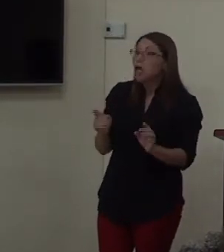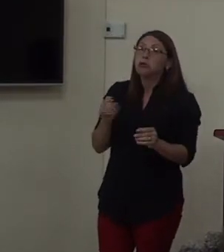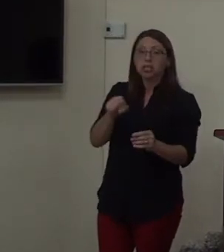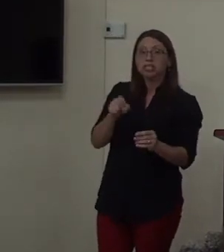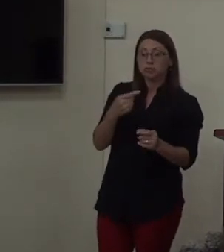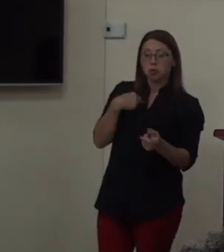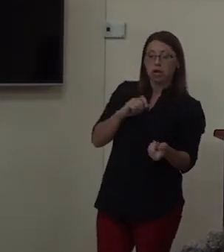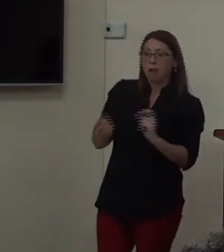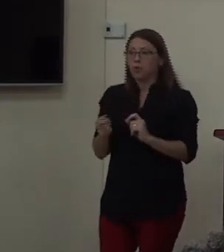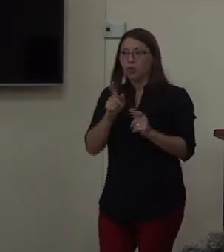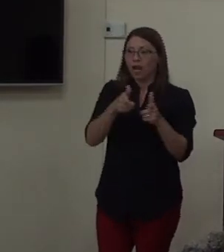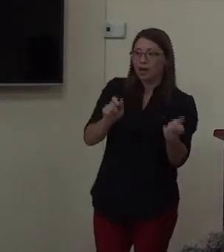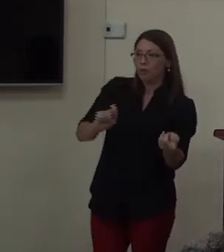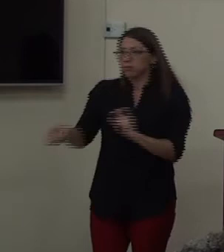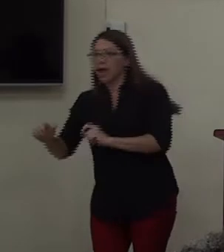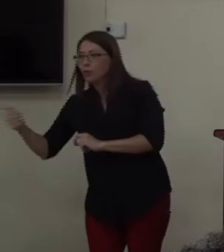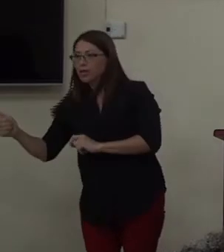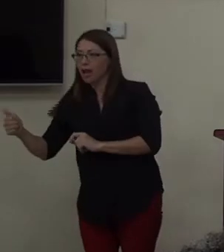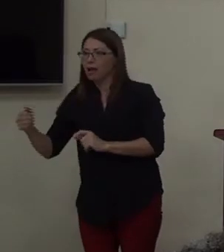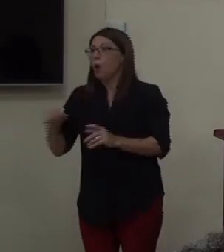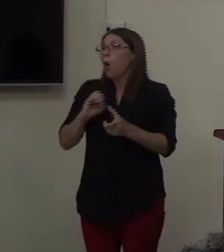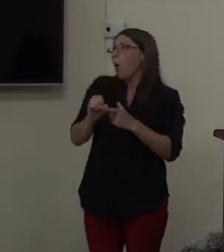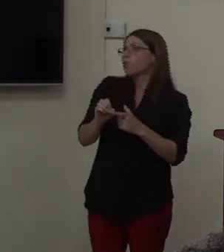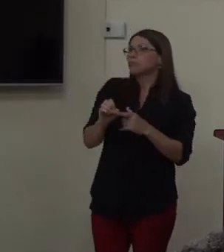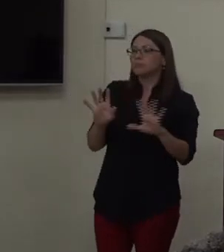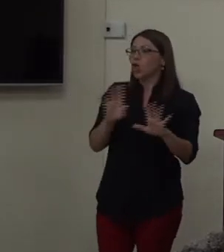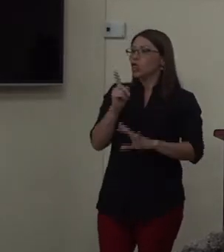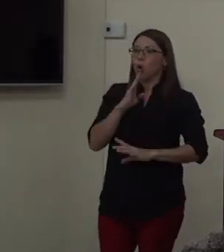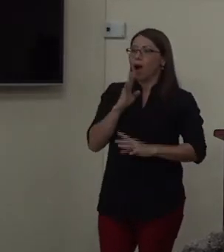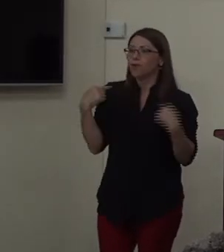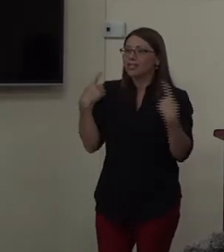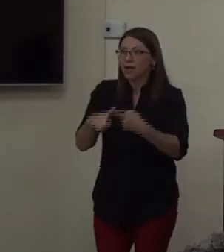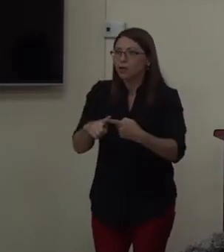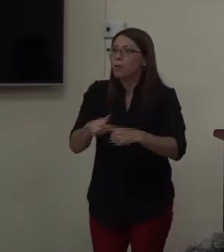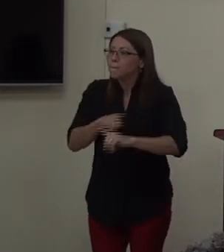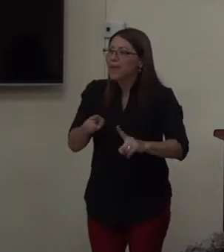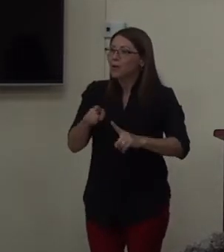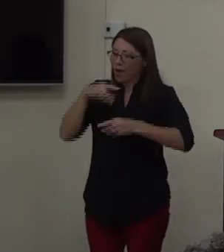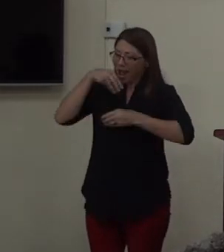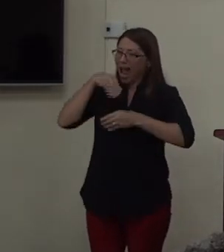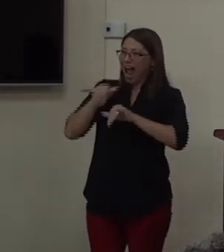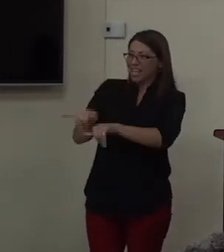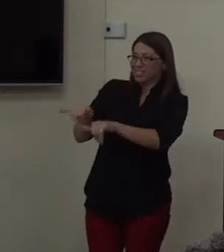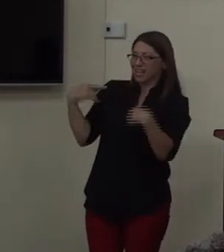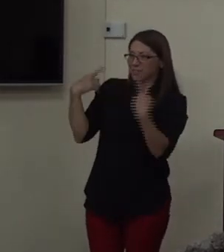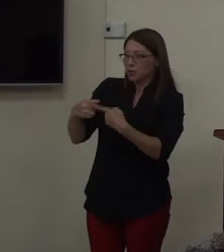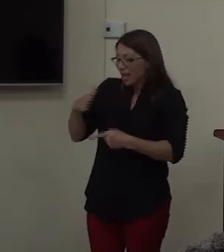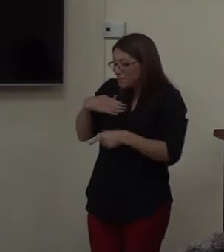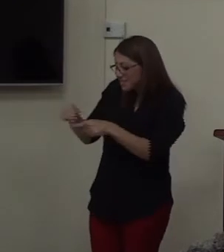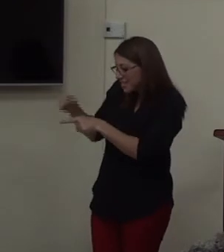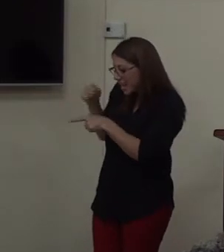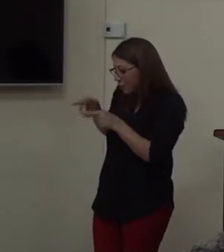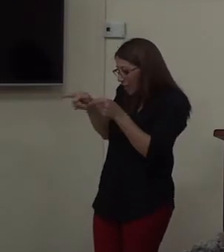otra, etcétera, o no hablo el español, pero ahí está el español, ¿verdad?, en mis nietos está cotidianamente.